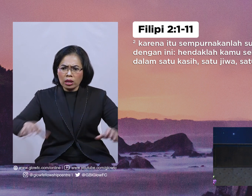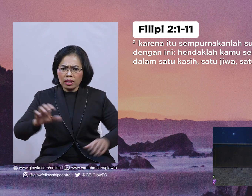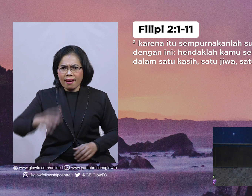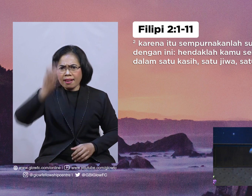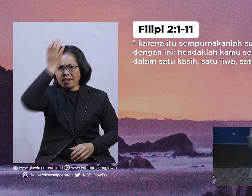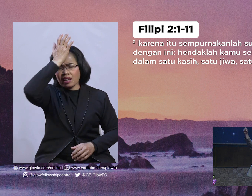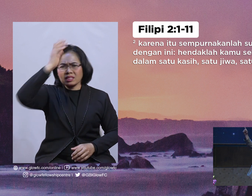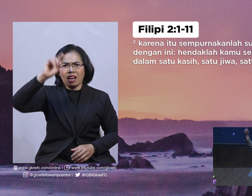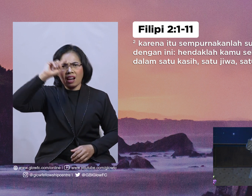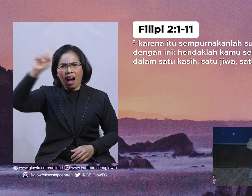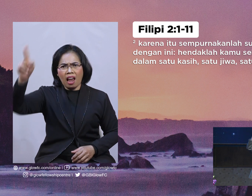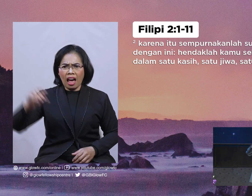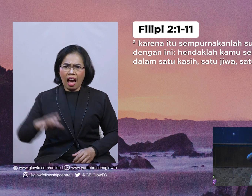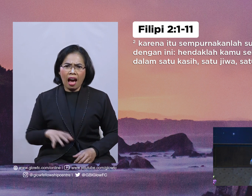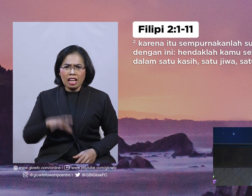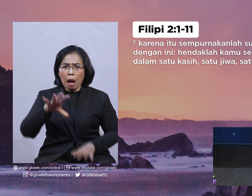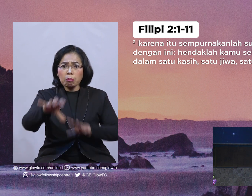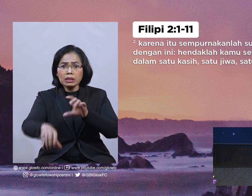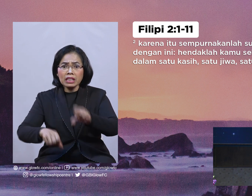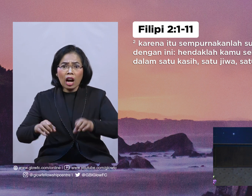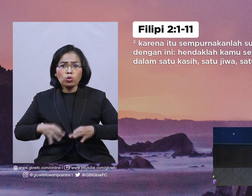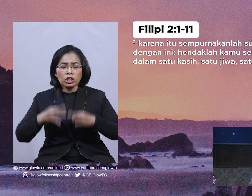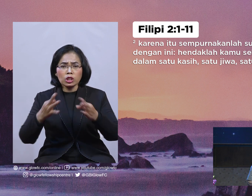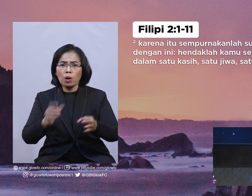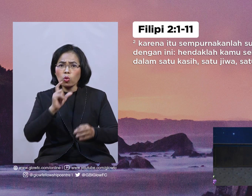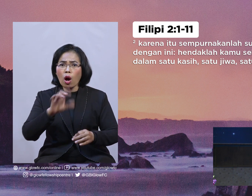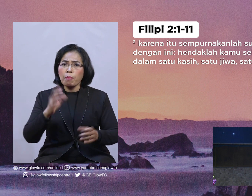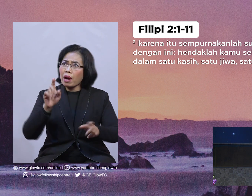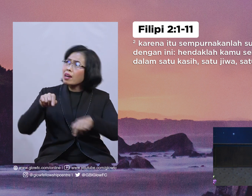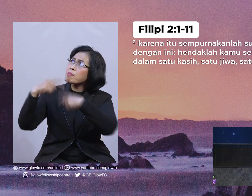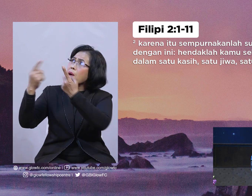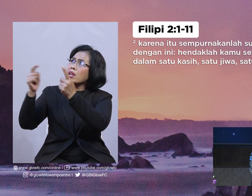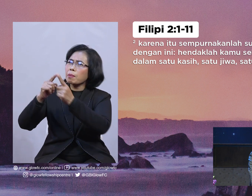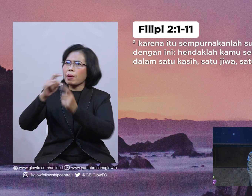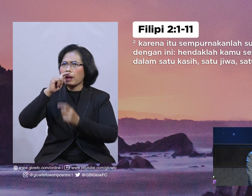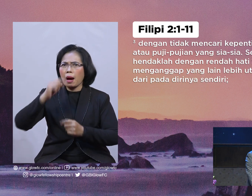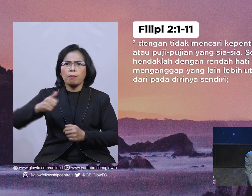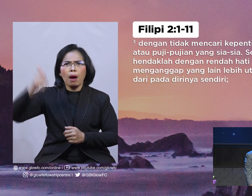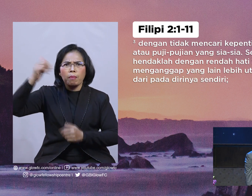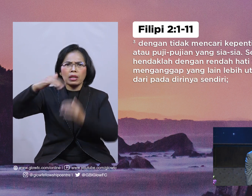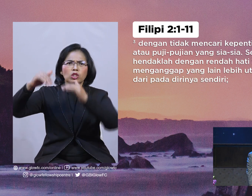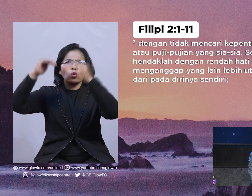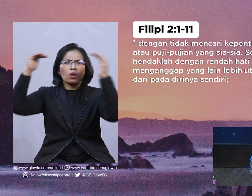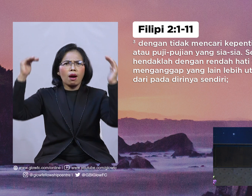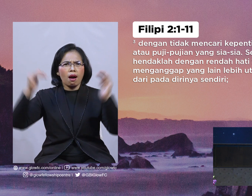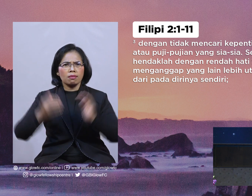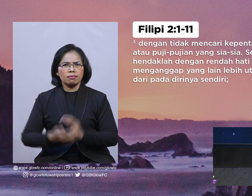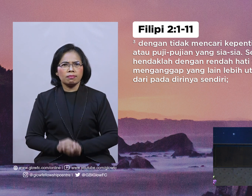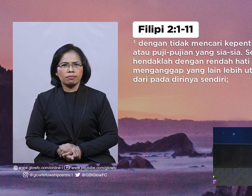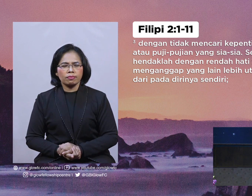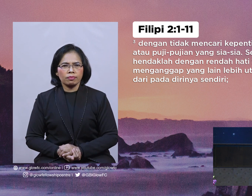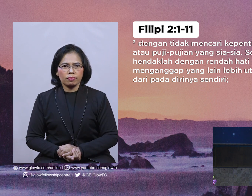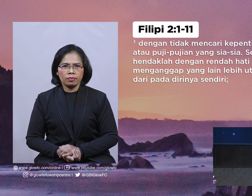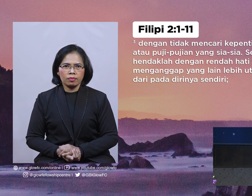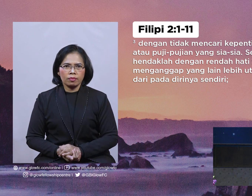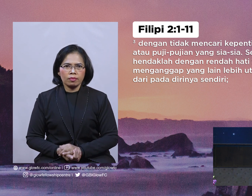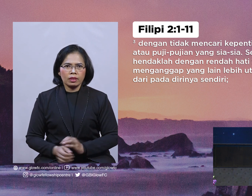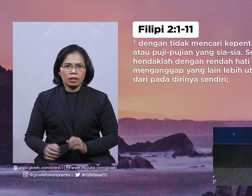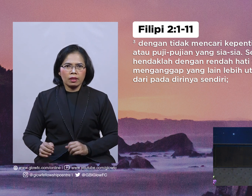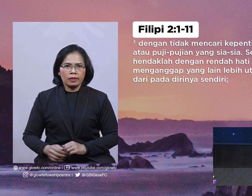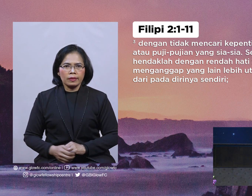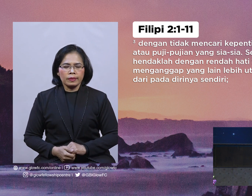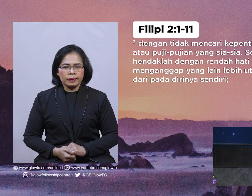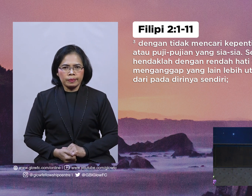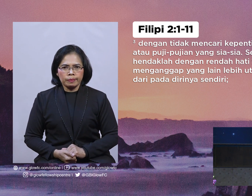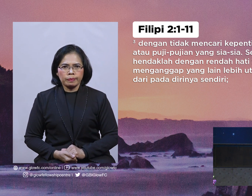Untuk apa untuk membawa kembali kesurga Rumah Bapa Yang Kekal klik etika Hai dengan tidak